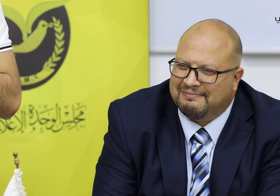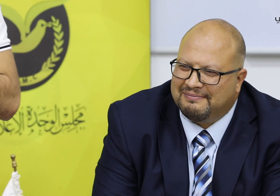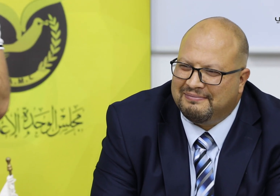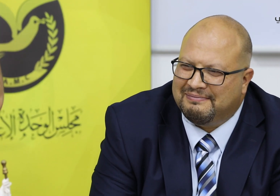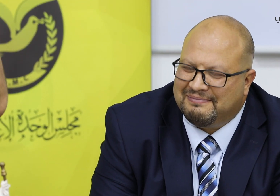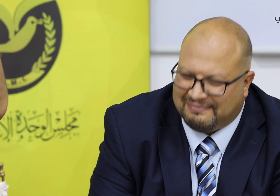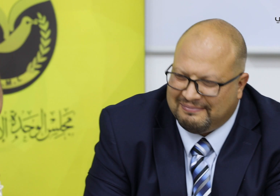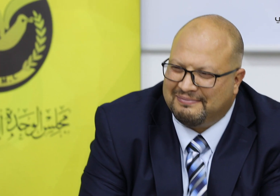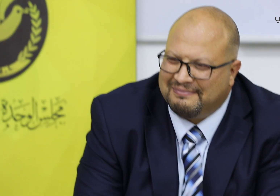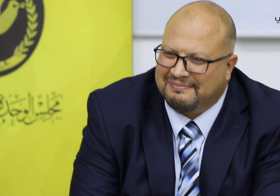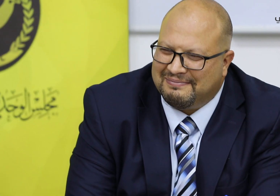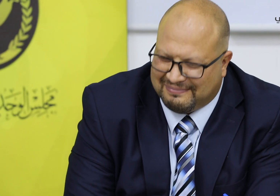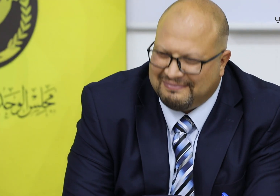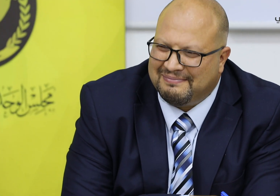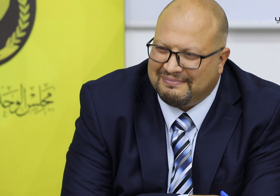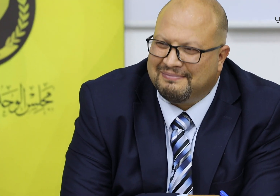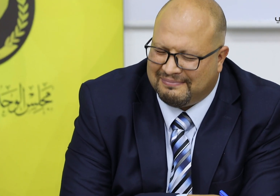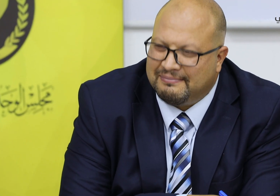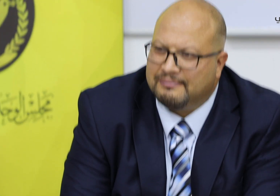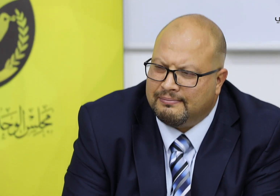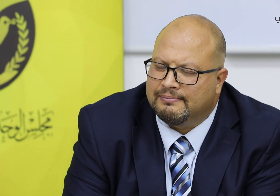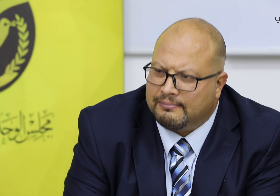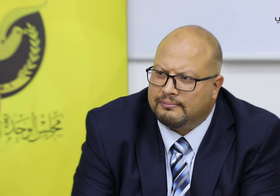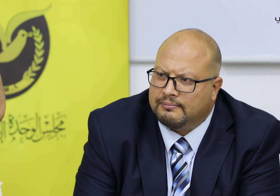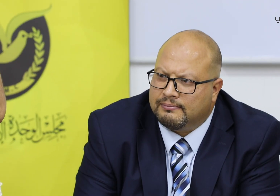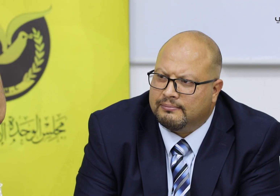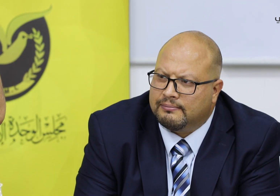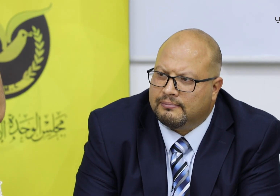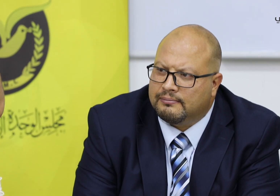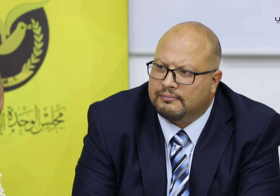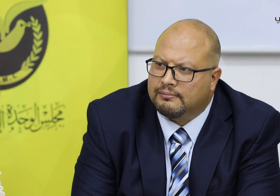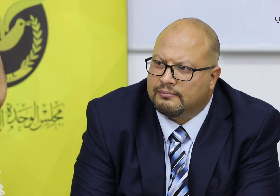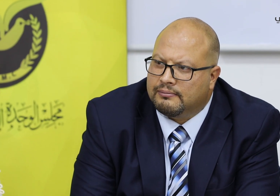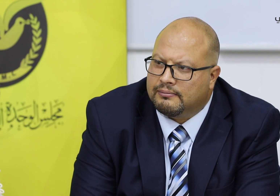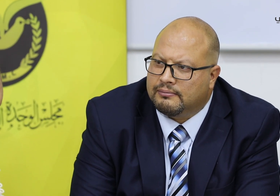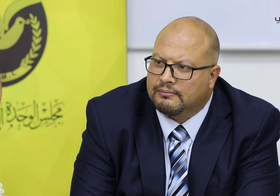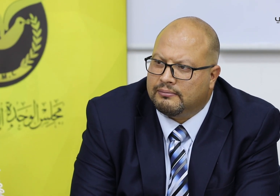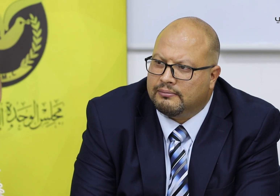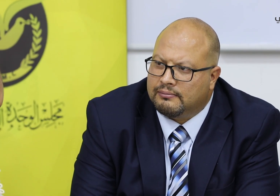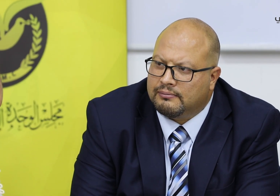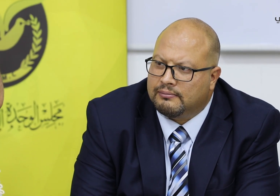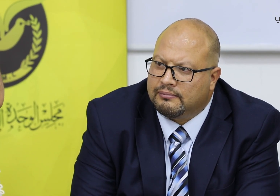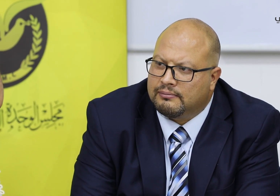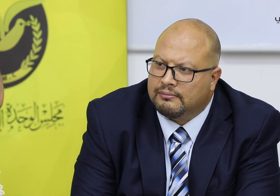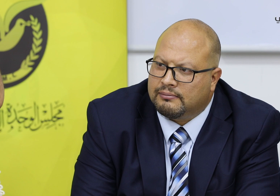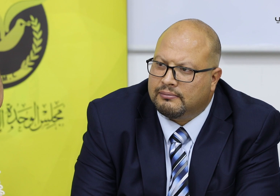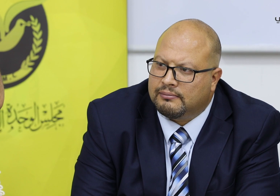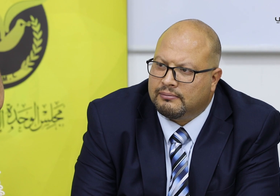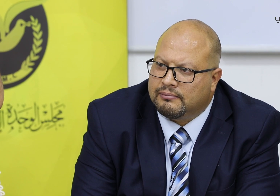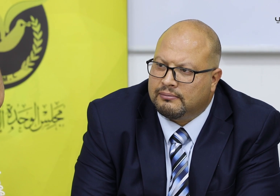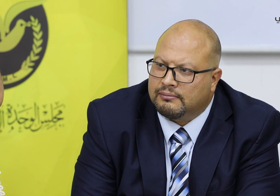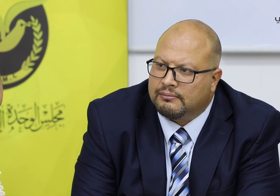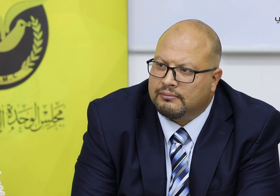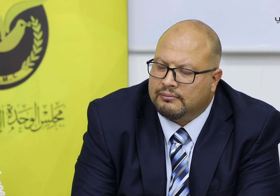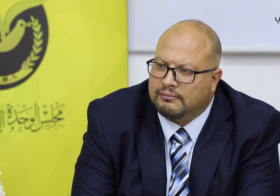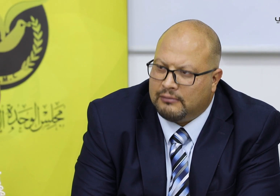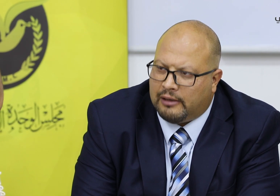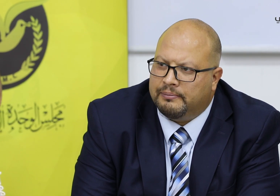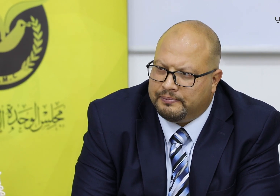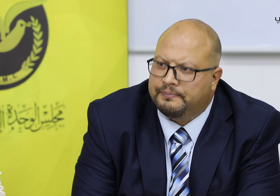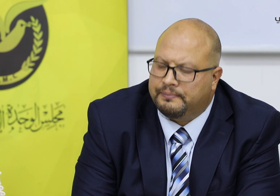في اول زمان 20 سنة تقريبا كنت أقول إنه مش لازم الواحد يتعامل بلغة الإشارة